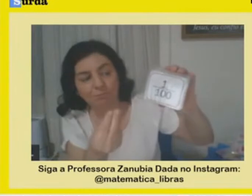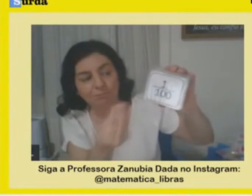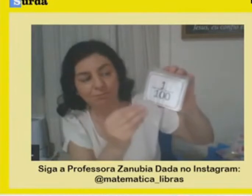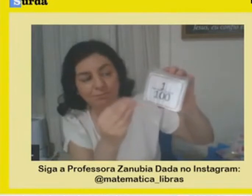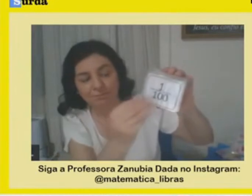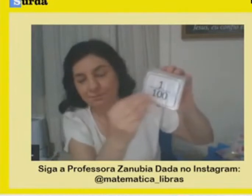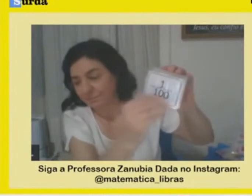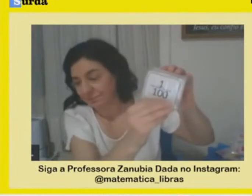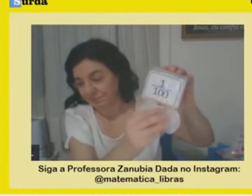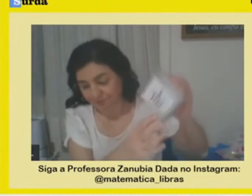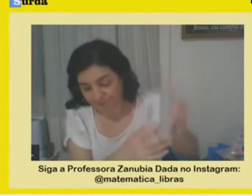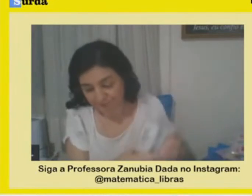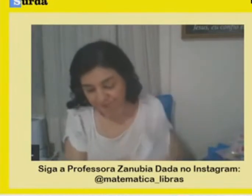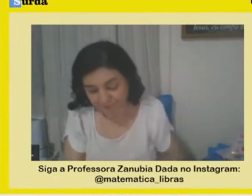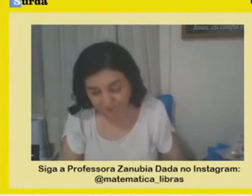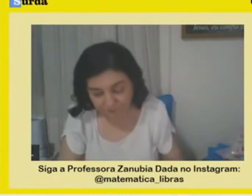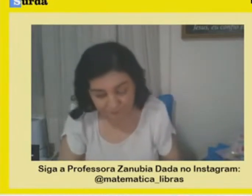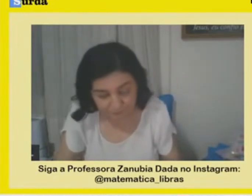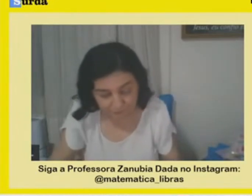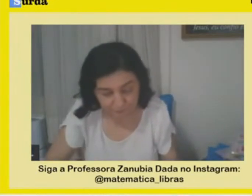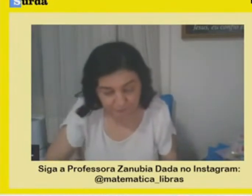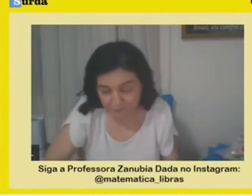É mais rápido.